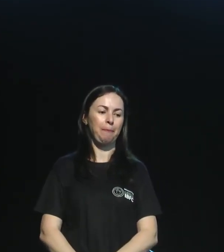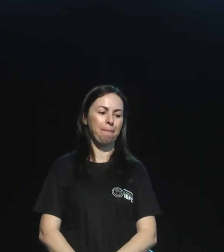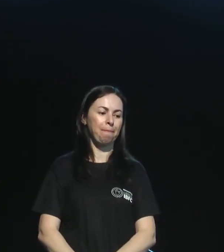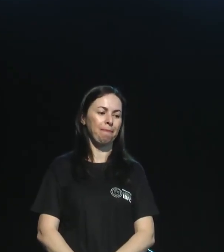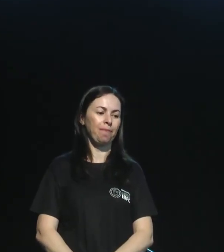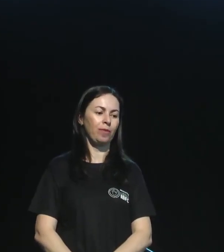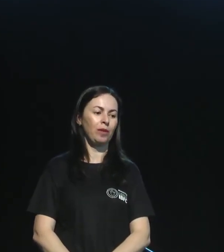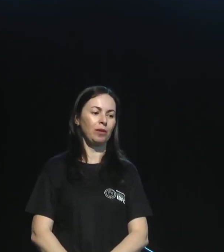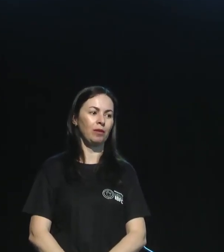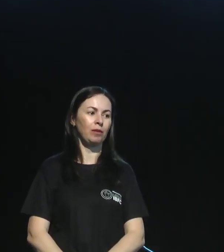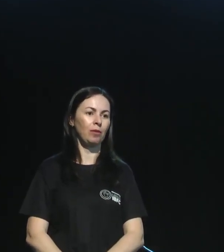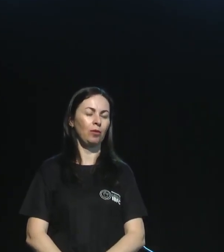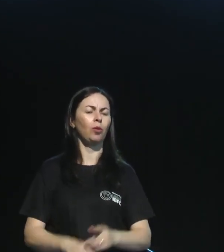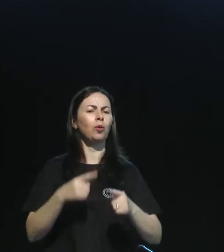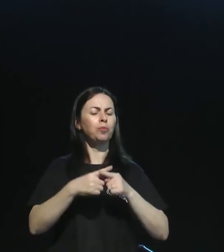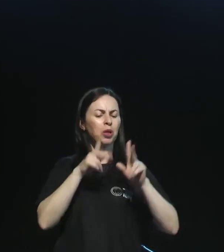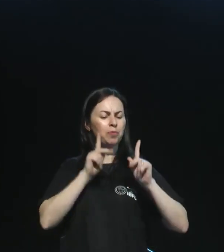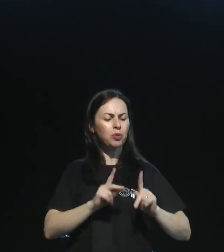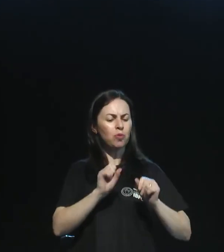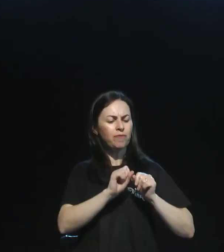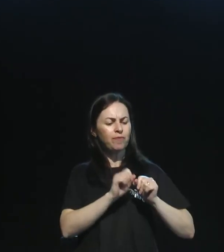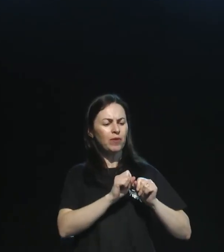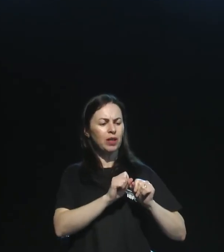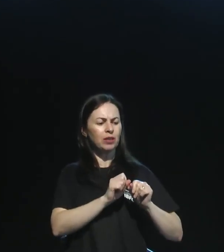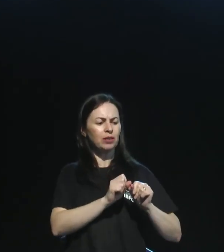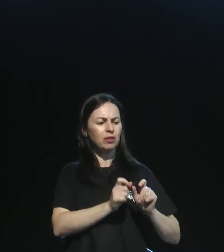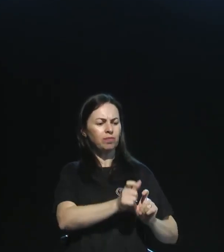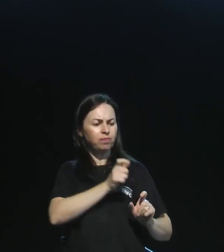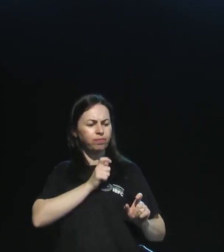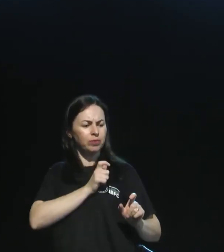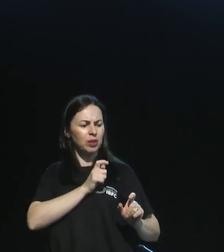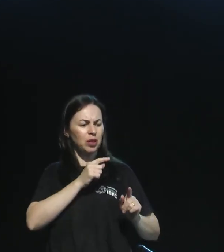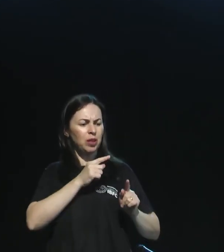Alguém fez algo errado para você, alguém lhe prejudicou,